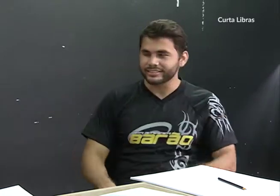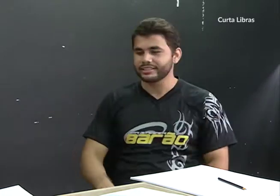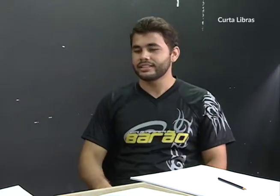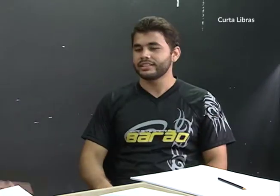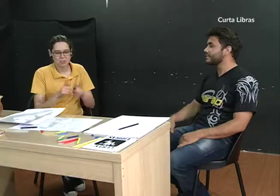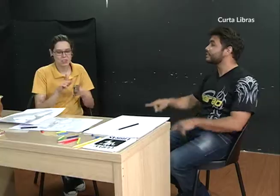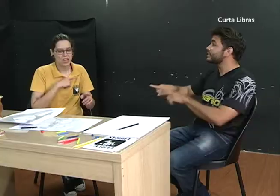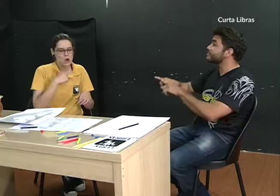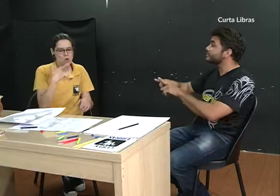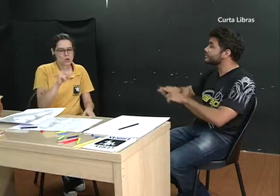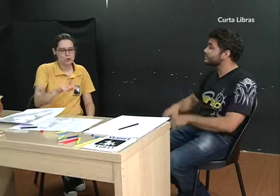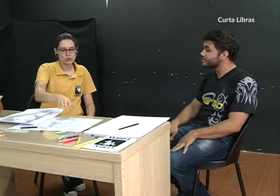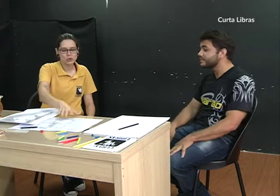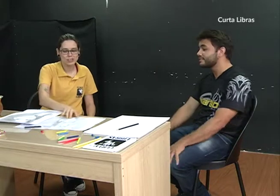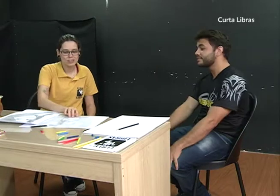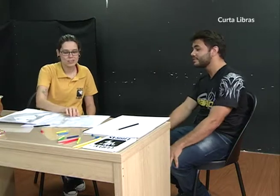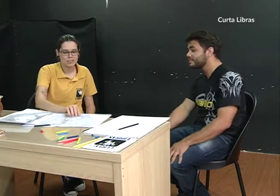E esse desenho aqui, o que que é?